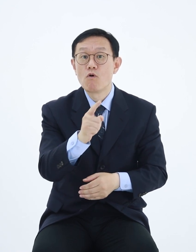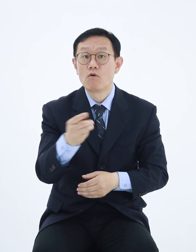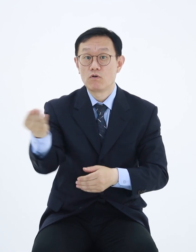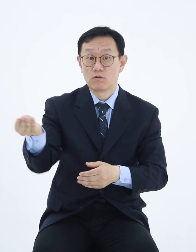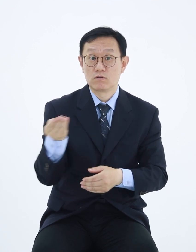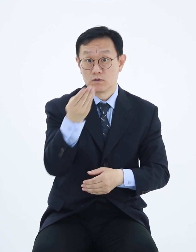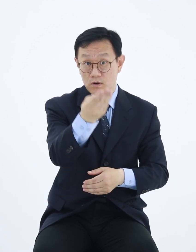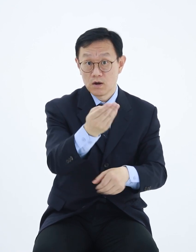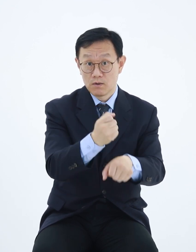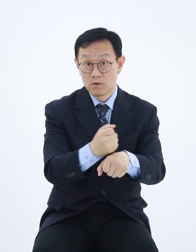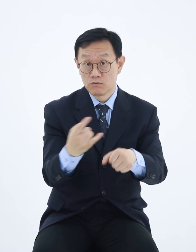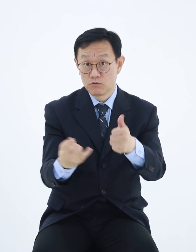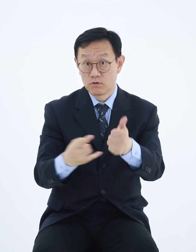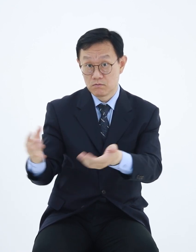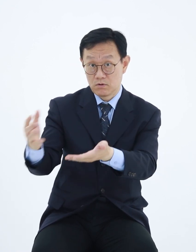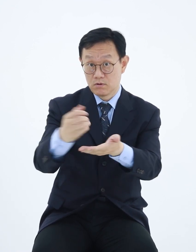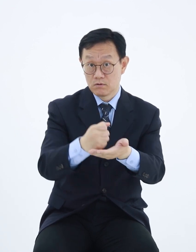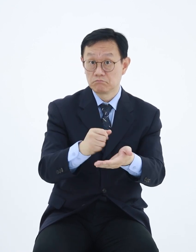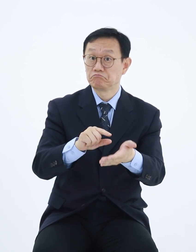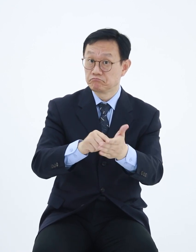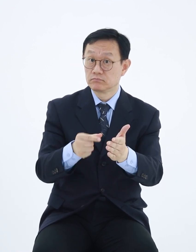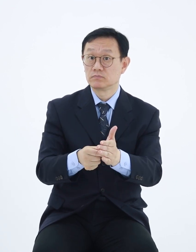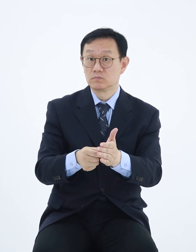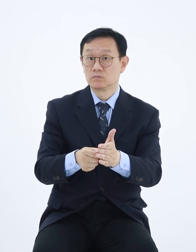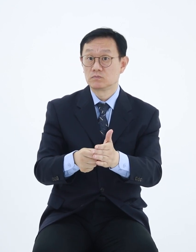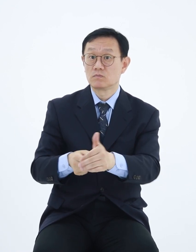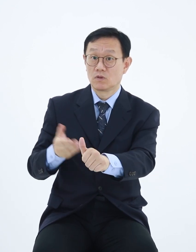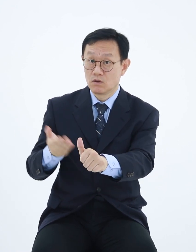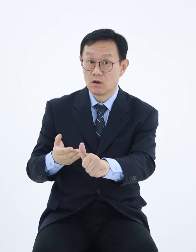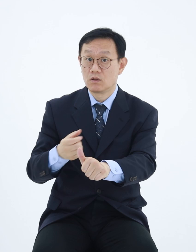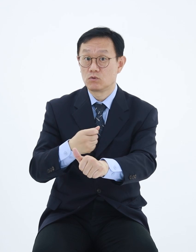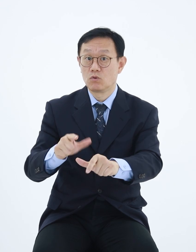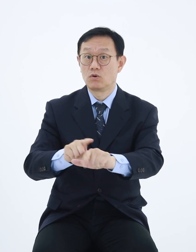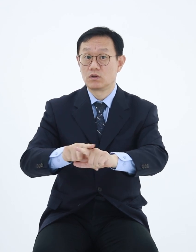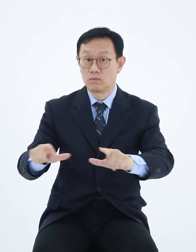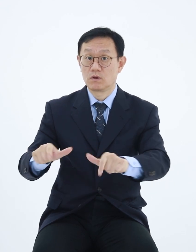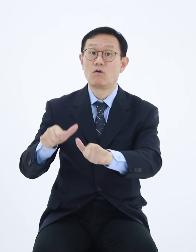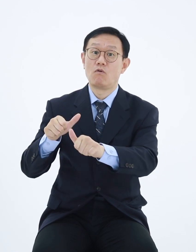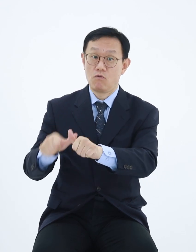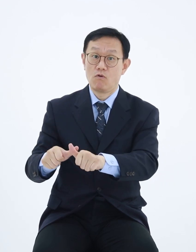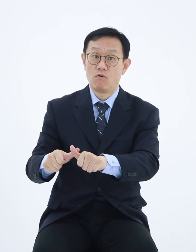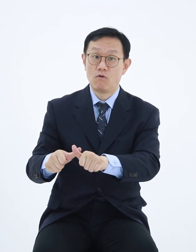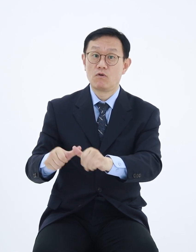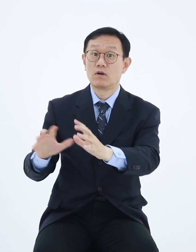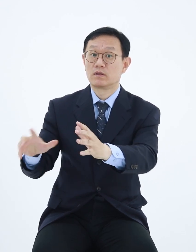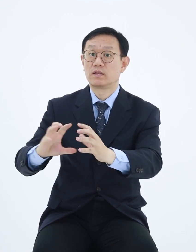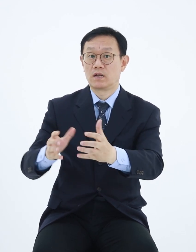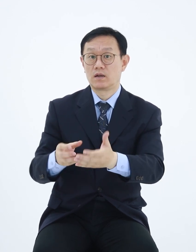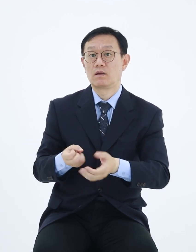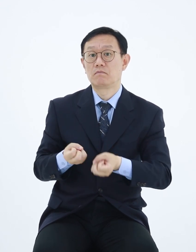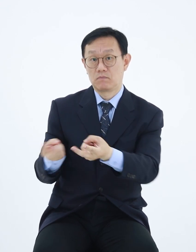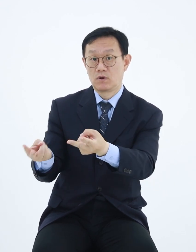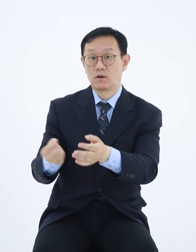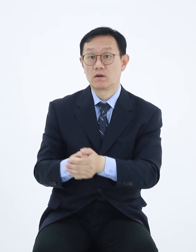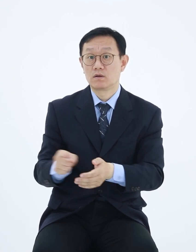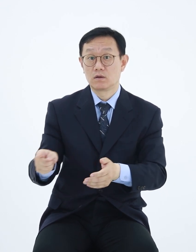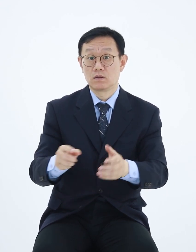제출되면 위원회는 적절하다고 판단되는 제안과 일반적인 권고를 당사국에 보냅니다. 당사국은 이에 대해